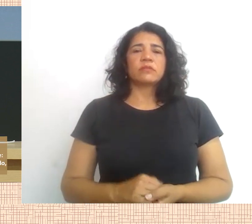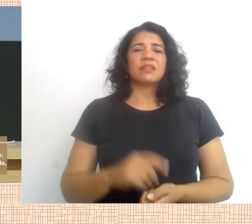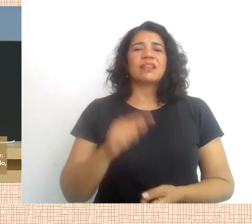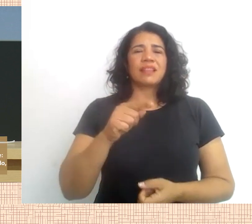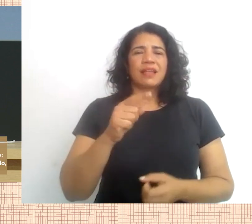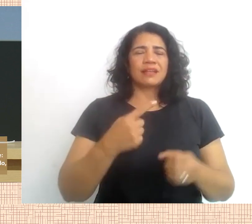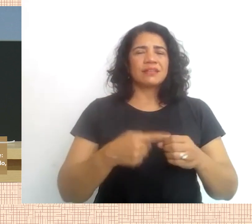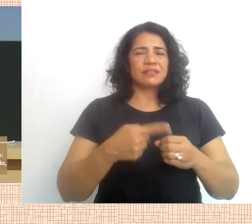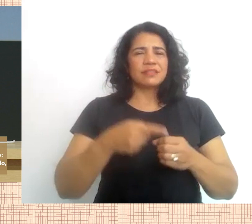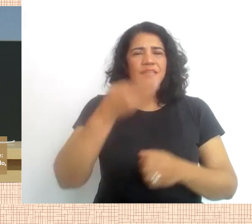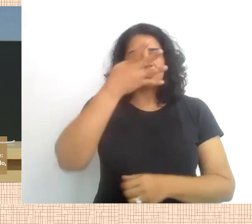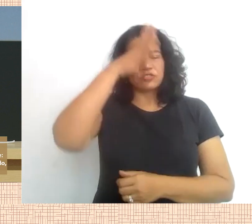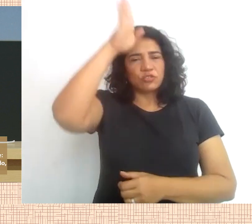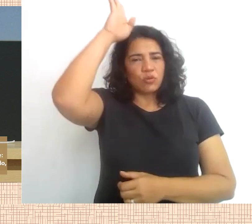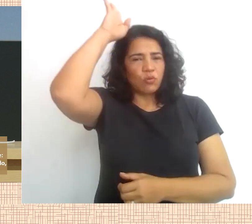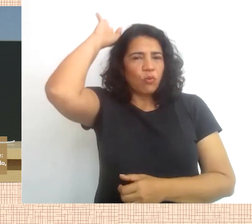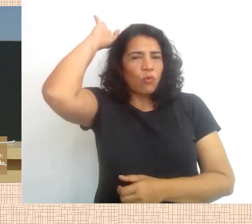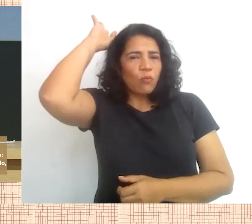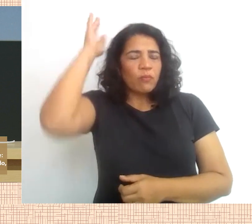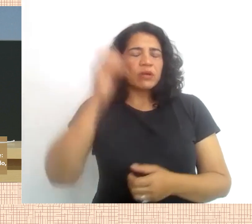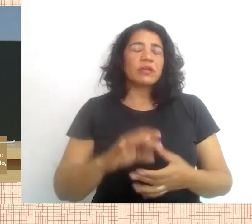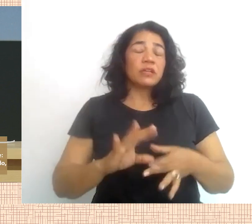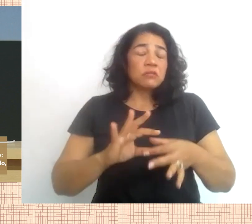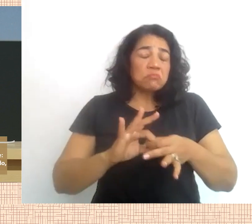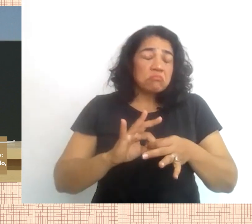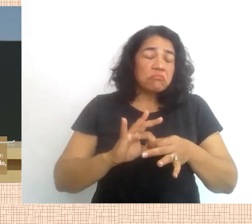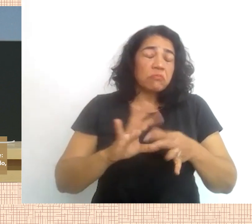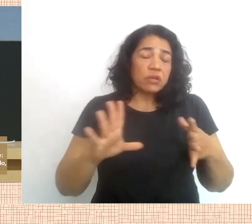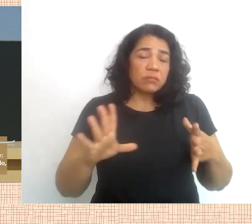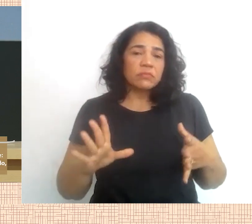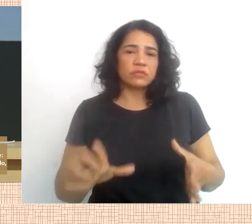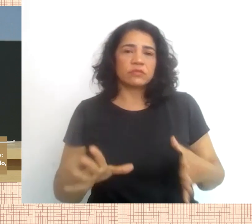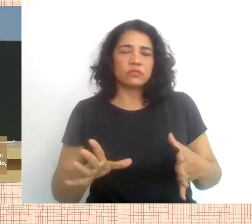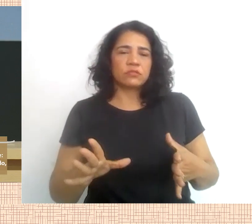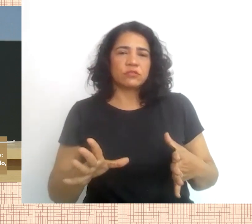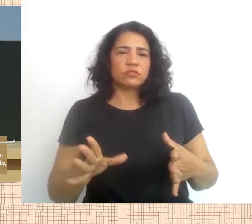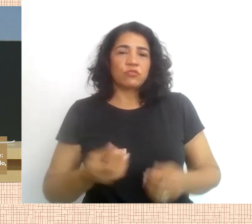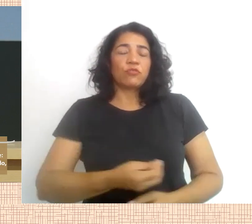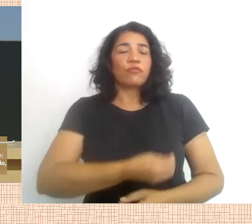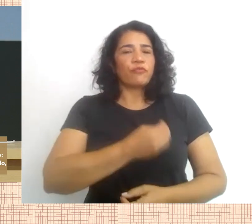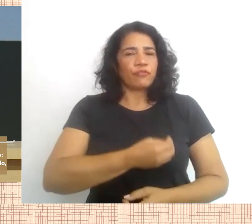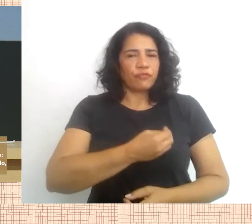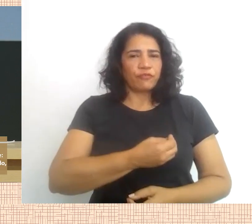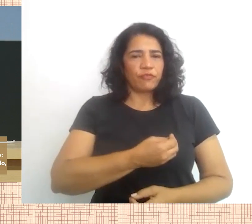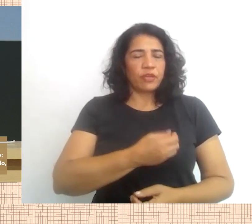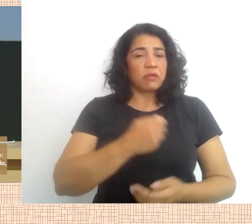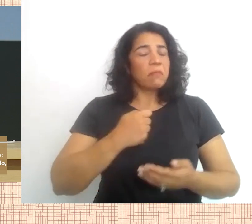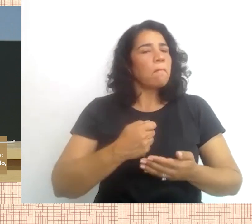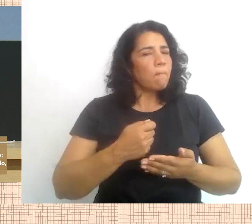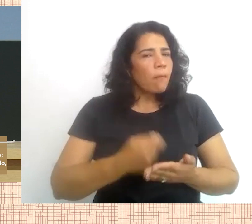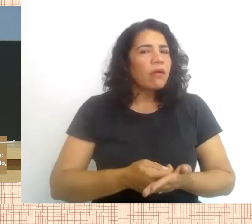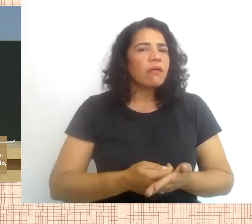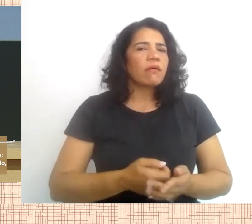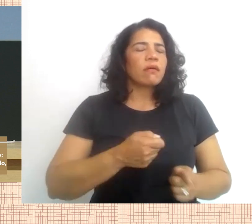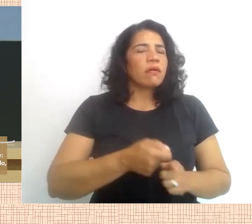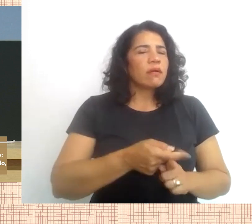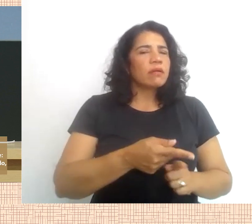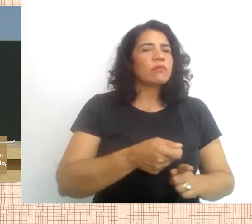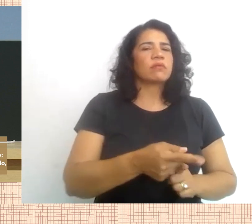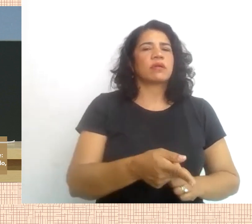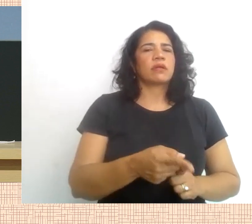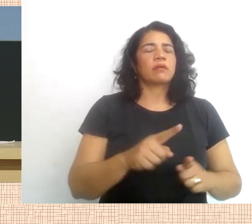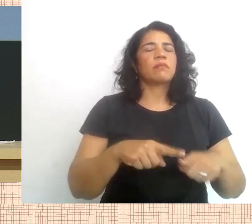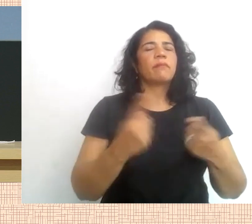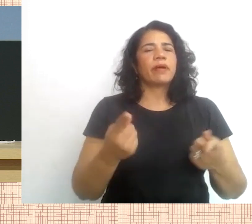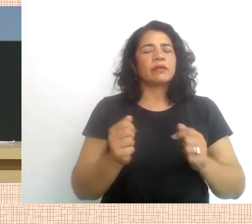os principais judeus, Bom, eu não vou, mas sim, só para dizer que ele tinha liberdade de pregar.